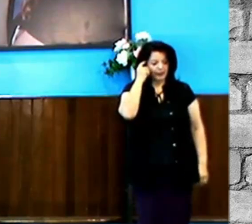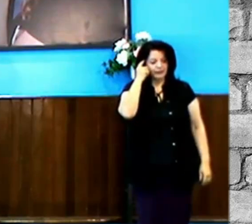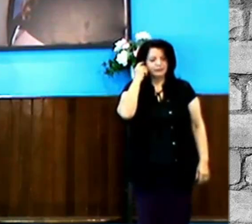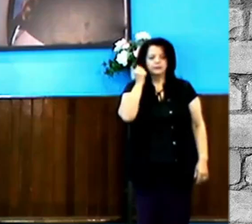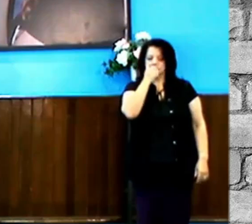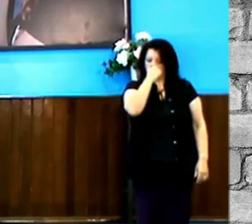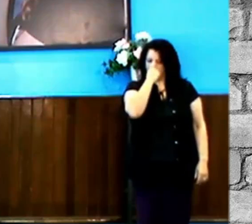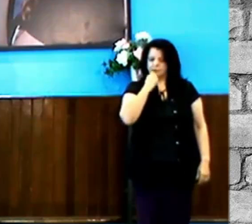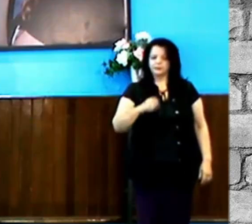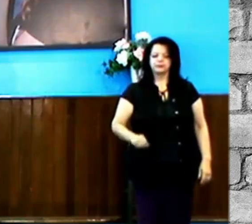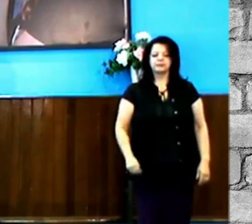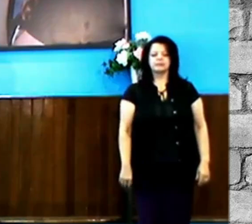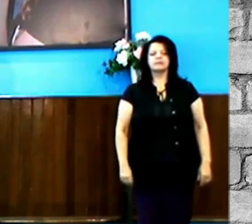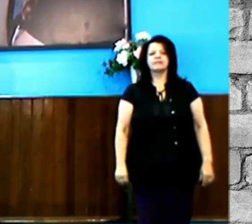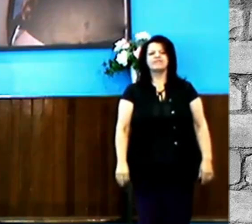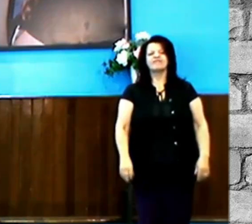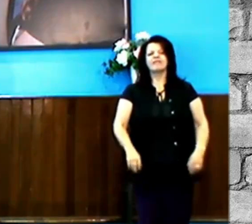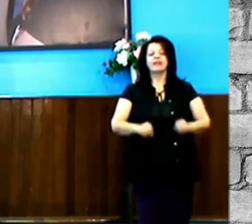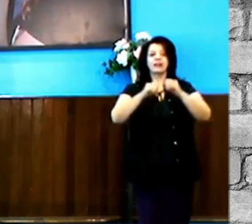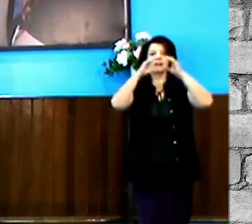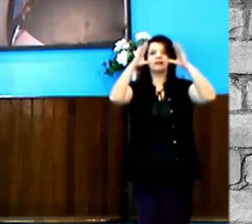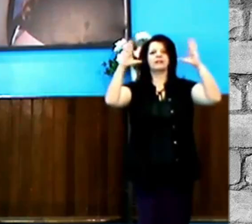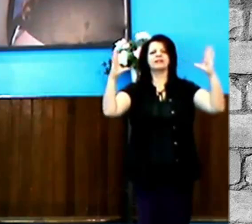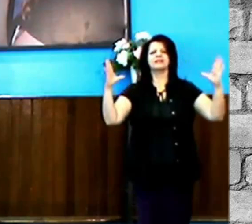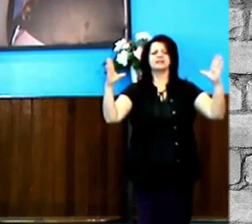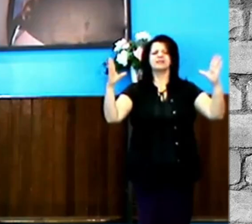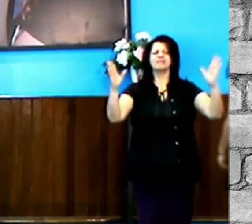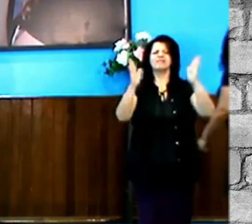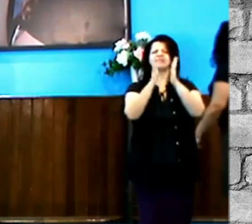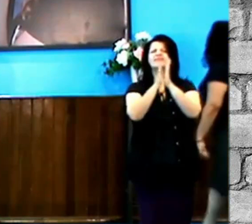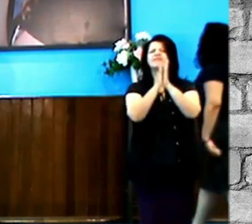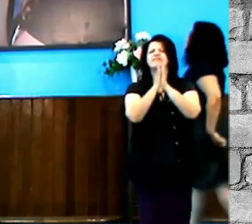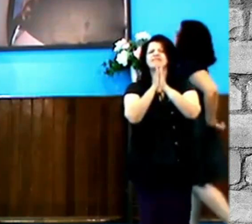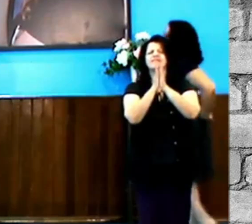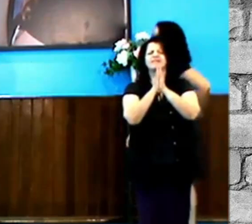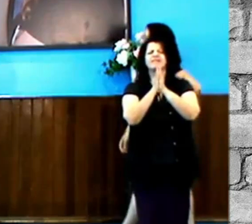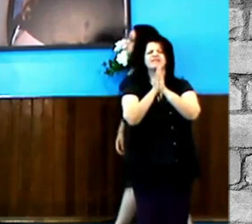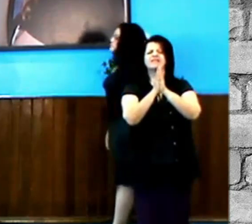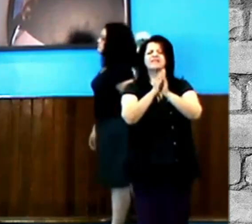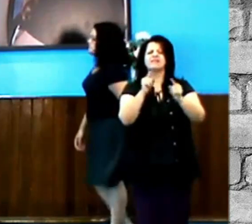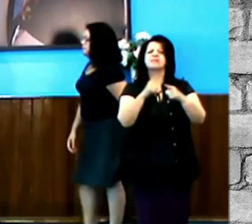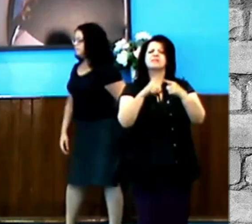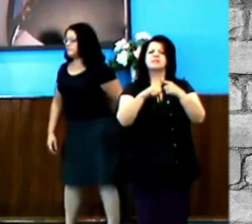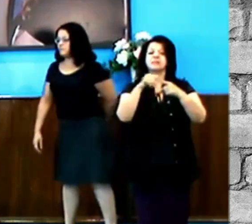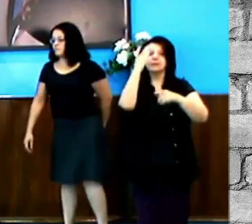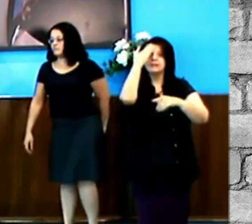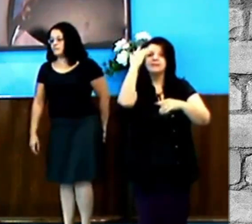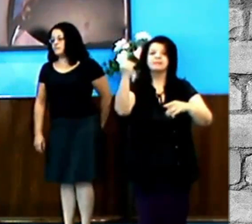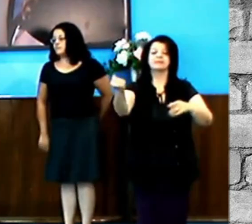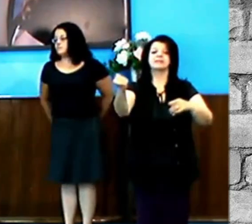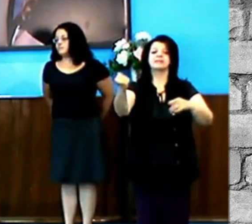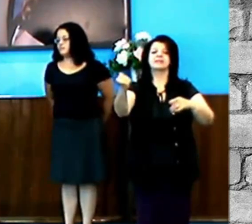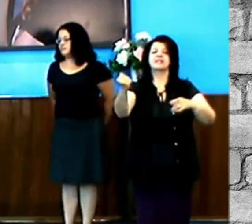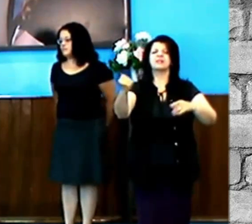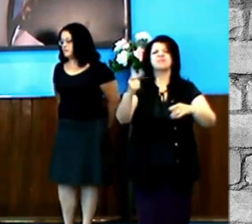transmissão. Mas, claro que de novo é uma oração de cunho genérico. Todavia você e eu sabemos. E existem coisas que a gente de fato